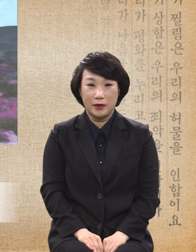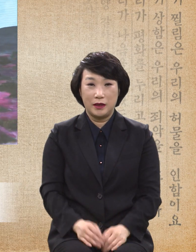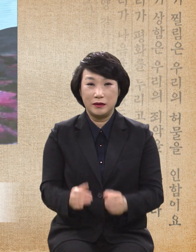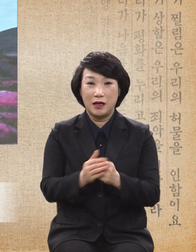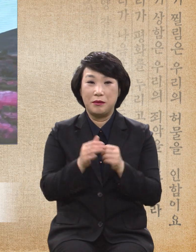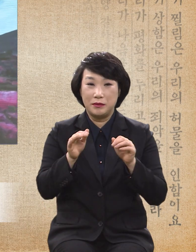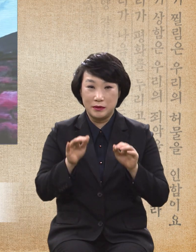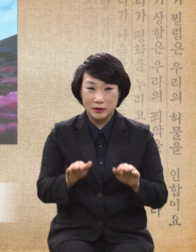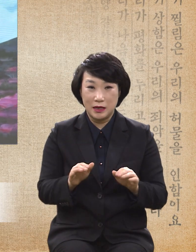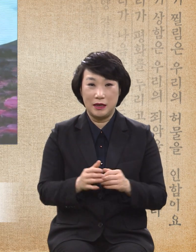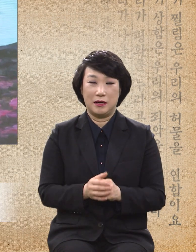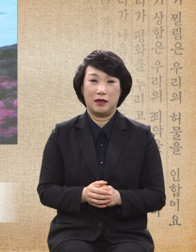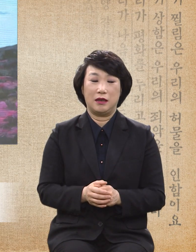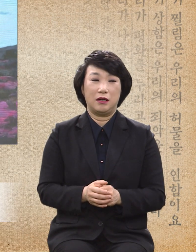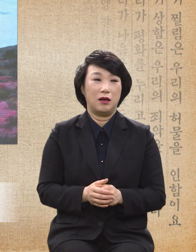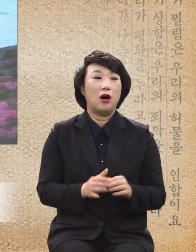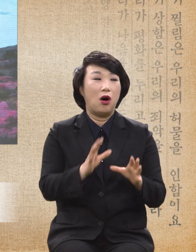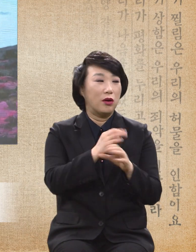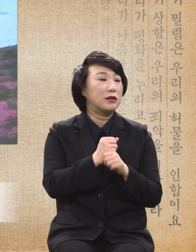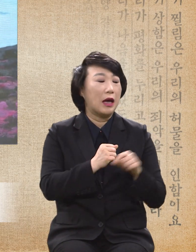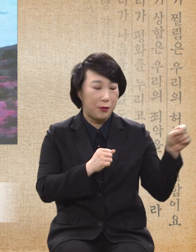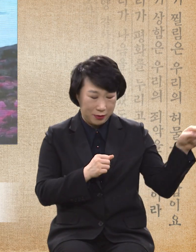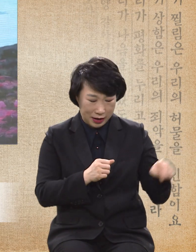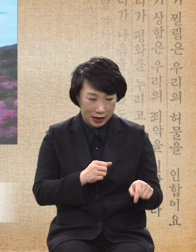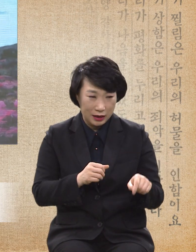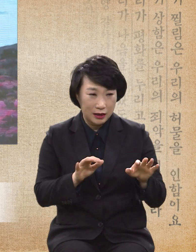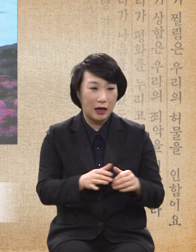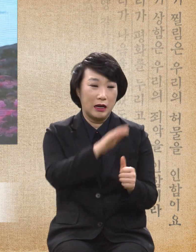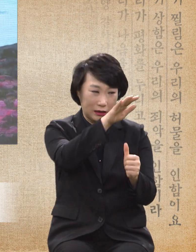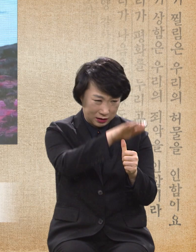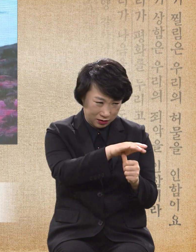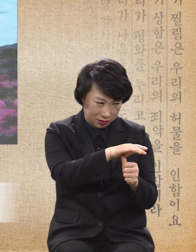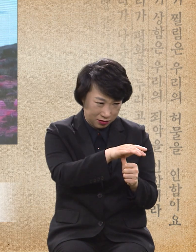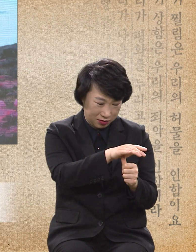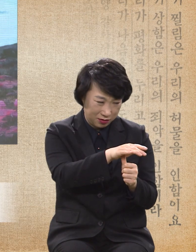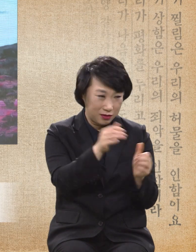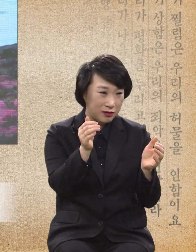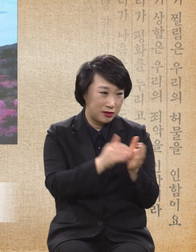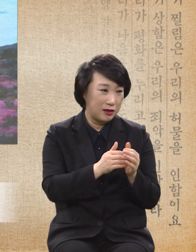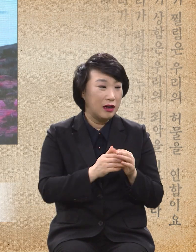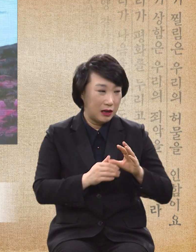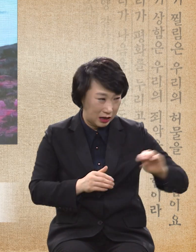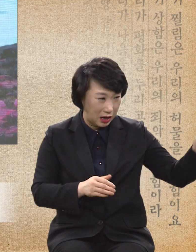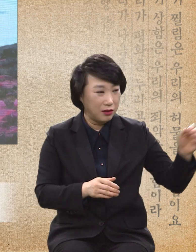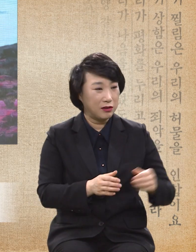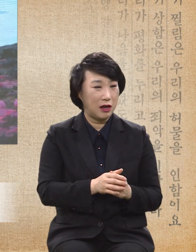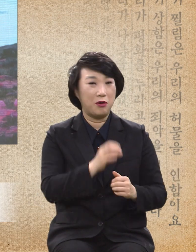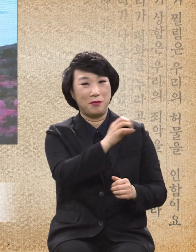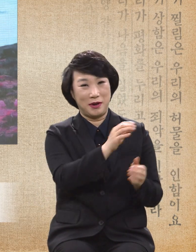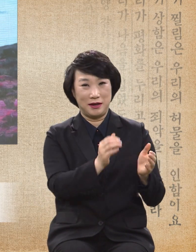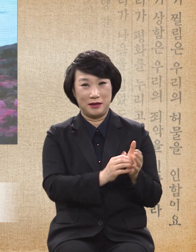그래서 언제 한번 와서 기도 한번 열심히 받고 가거라.